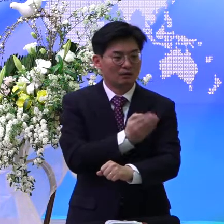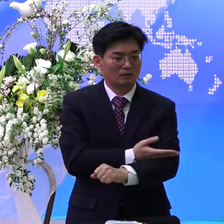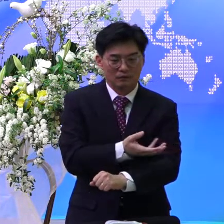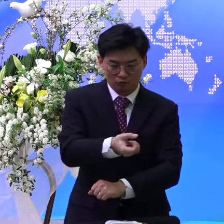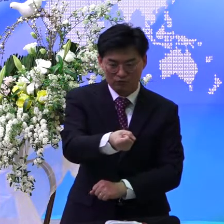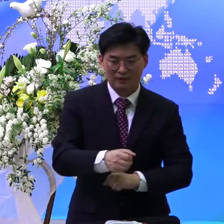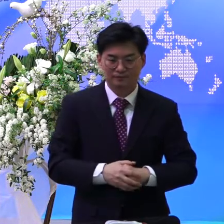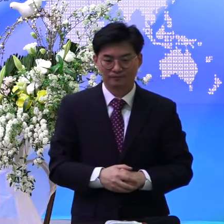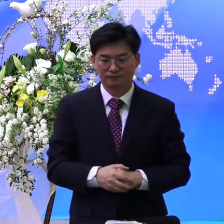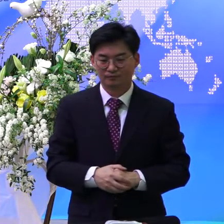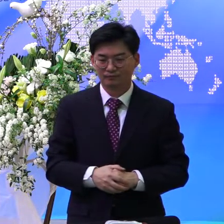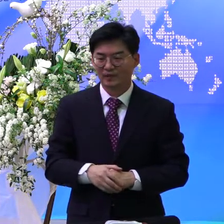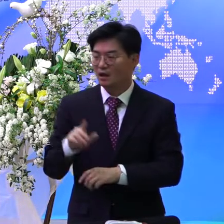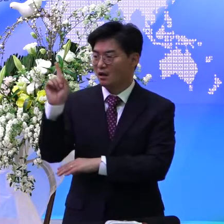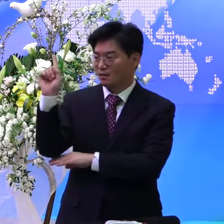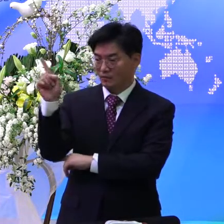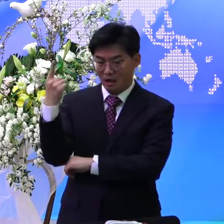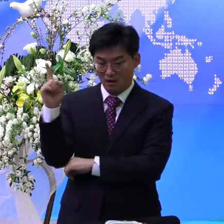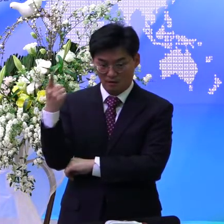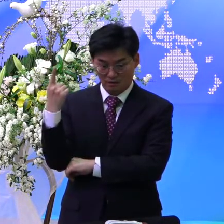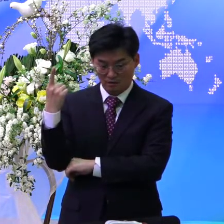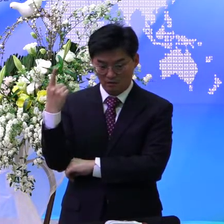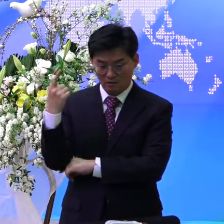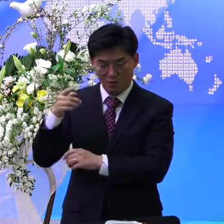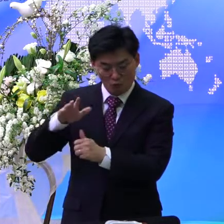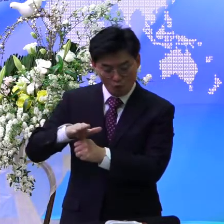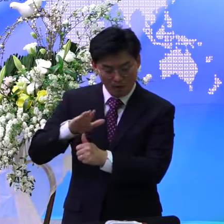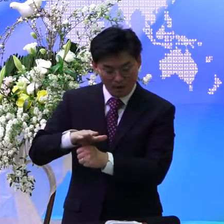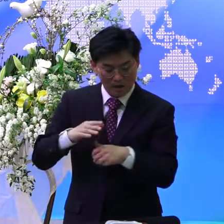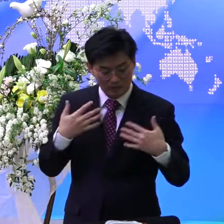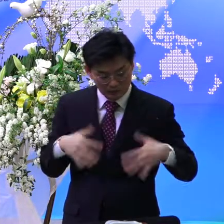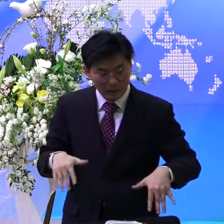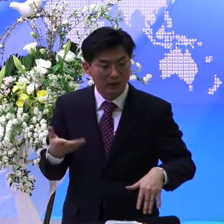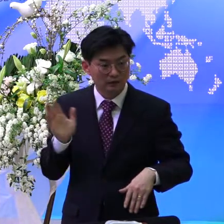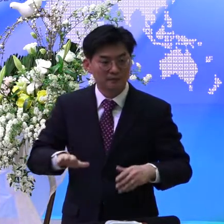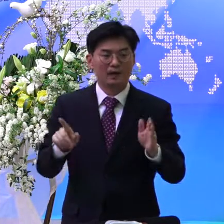하시고 그것을 들고 거대한 골리앗 앞에 서게 했습니다.